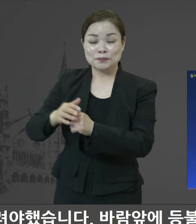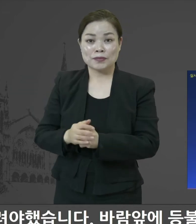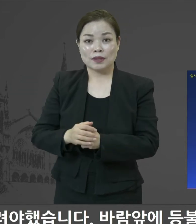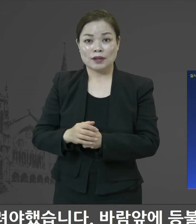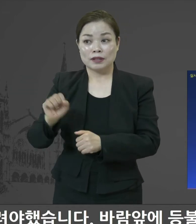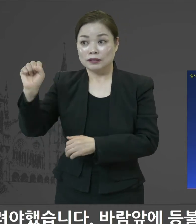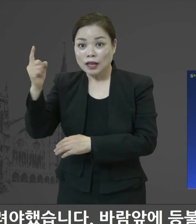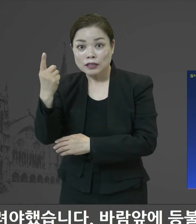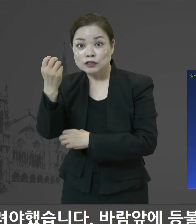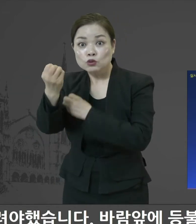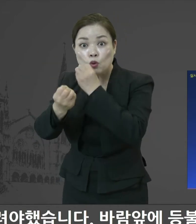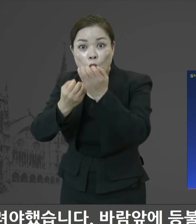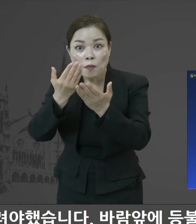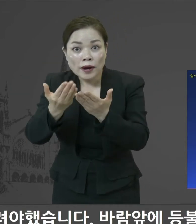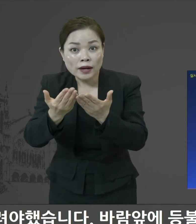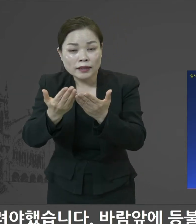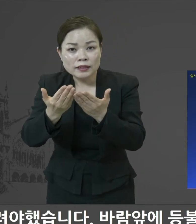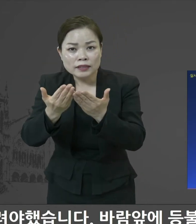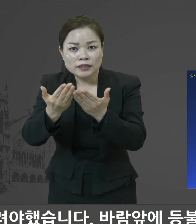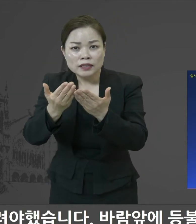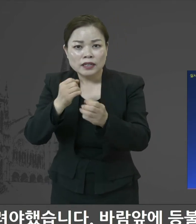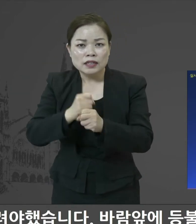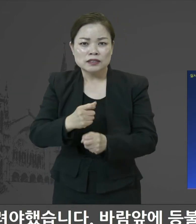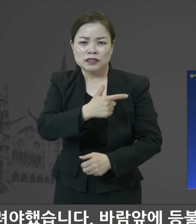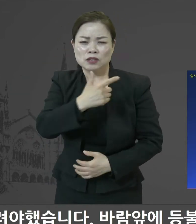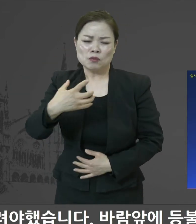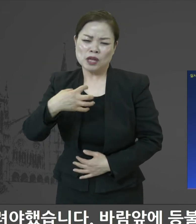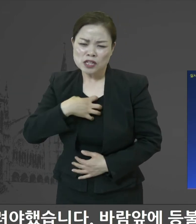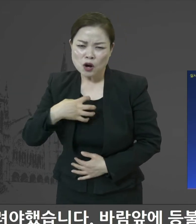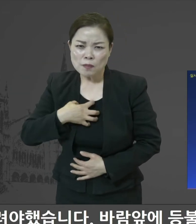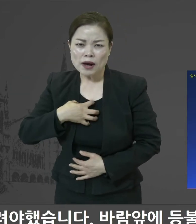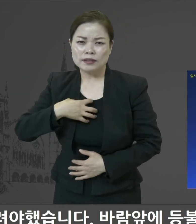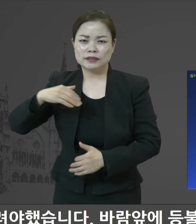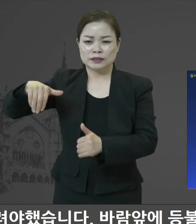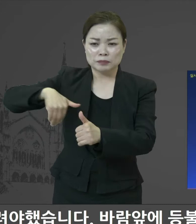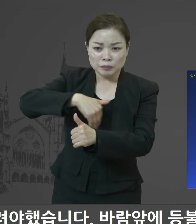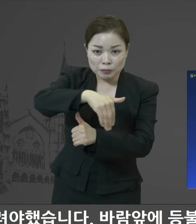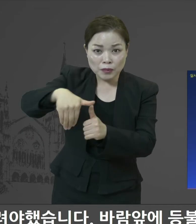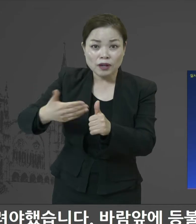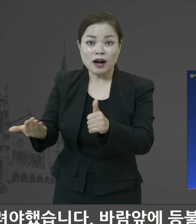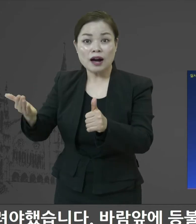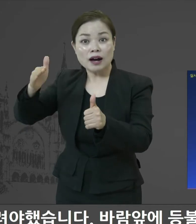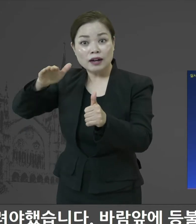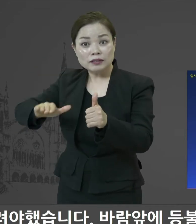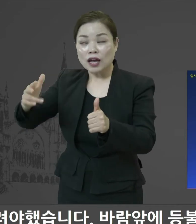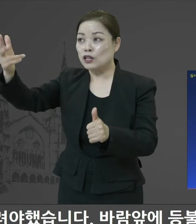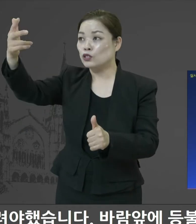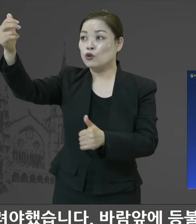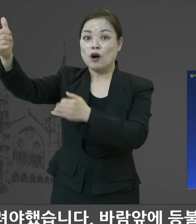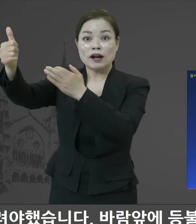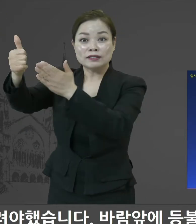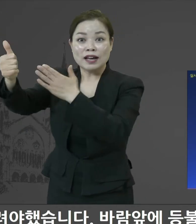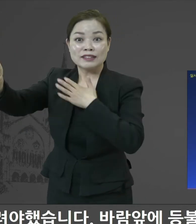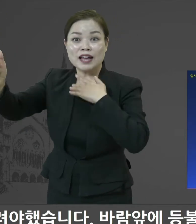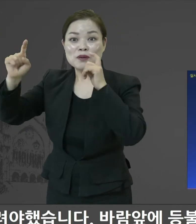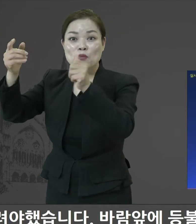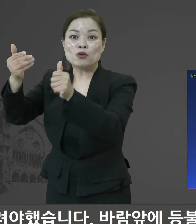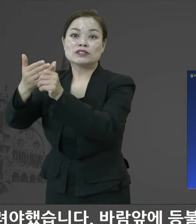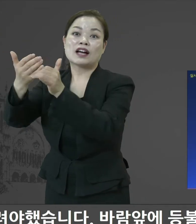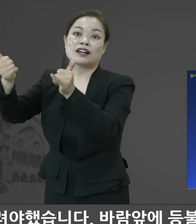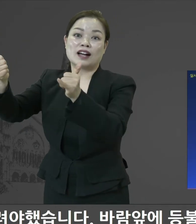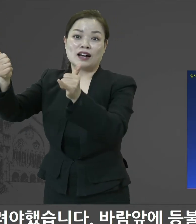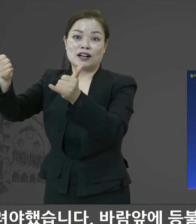다윗은 고백합니다. 그런 풍전등화와 같은 자신의 삶의 중심에서도 여호와 하나님께서 나의 목자가